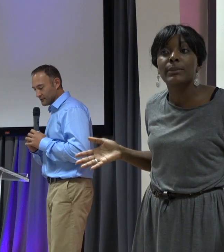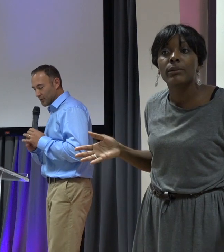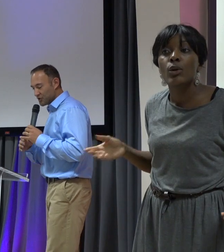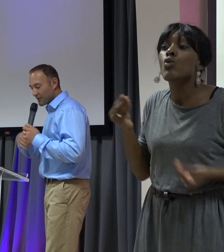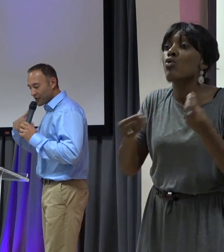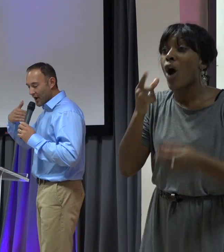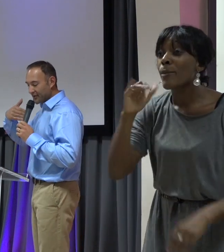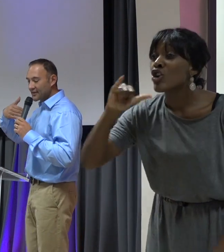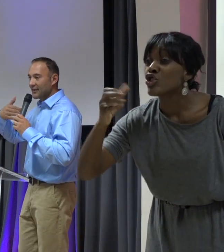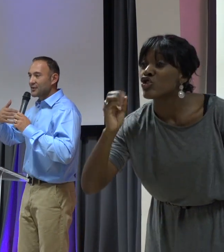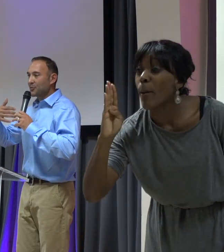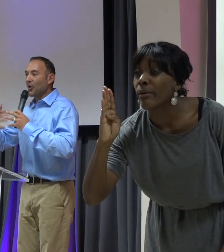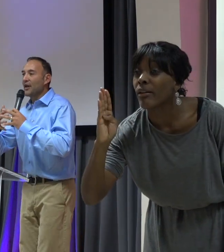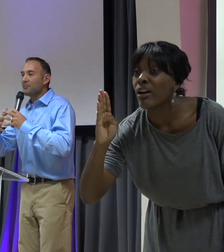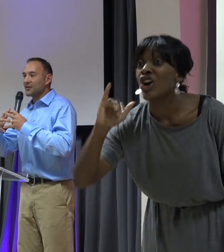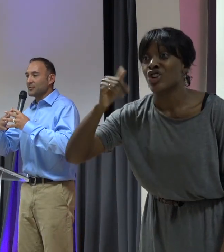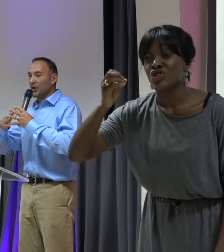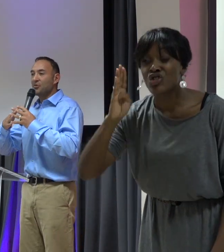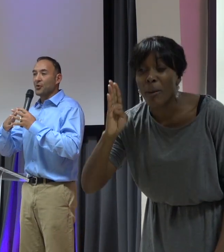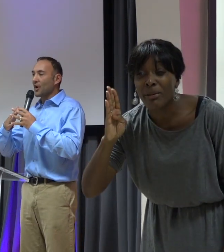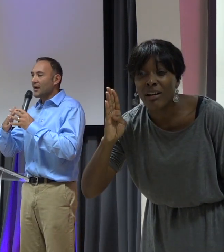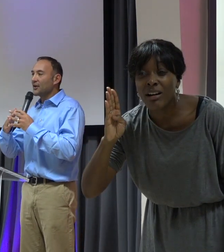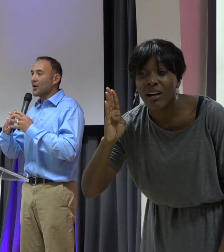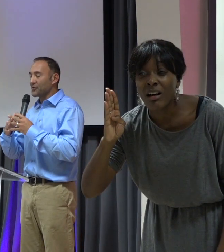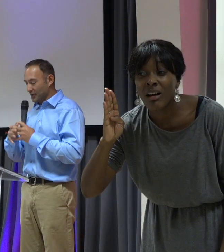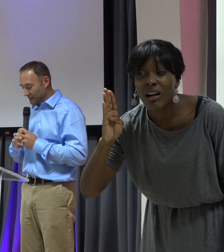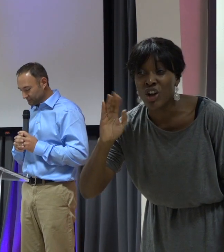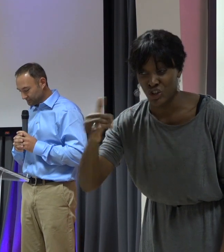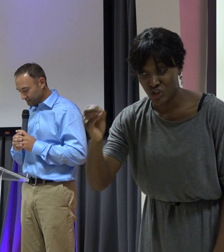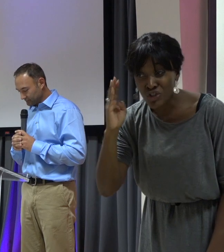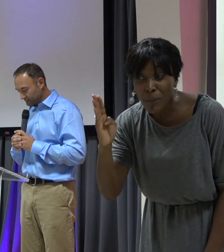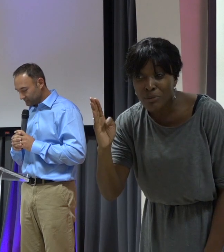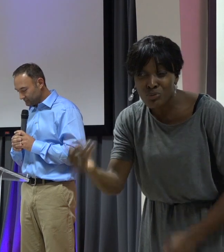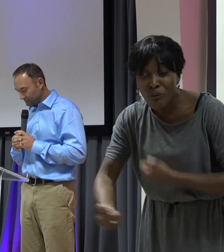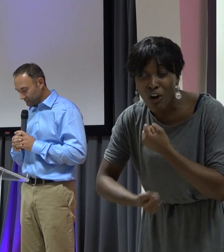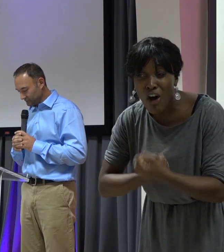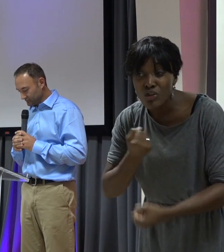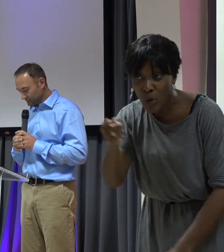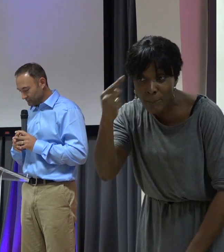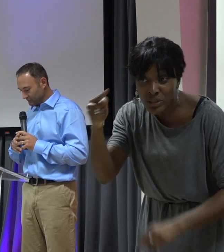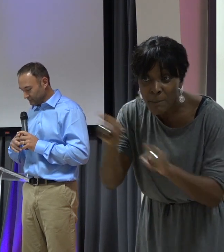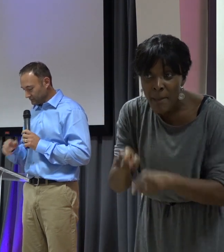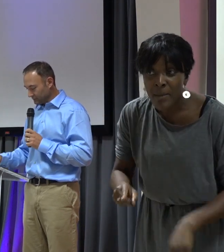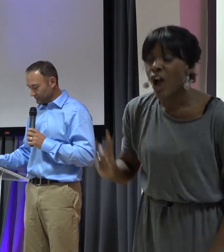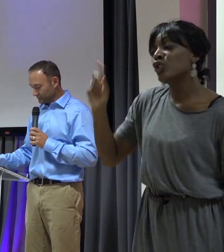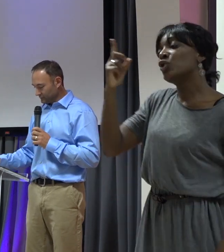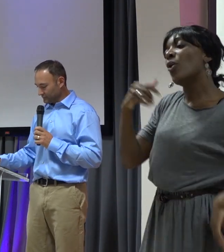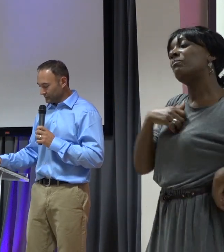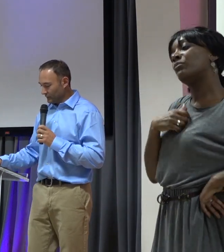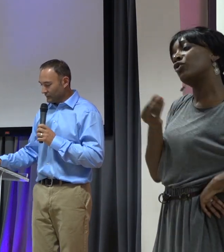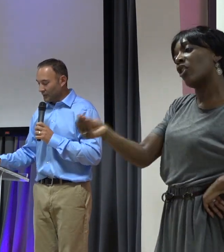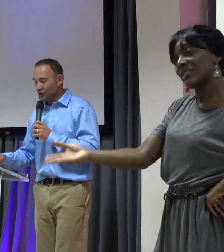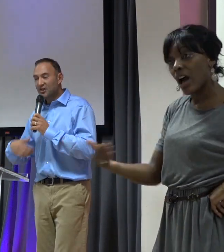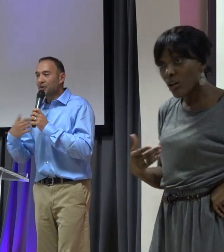Job. Would you ever thought that to put him through what he had to go through, Et est-ce que vous aurez vraiment pensé le mettre dans tout ce